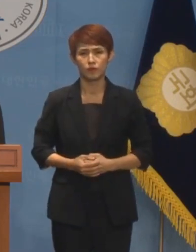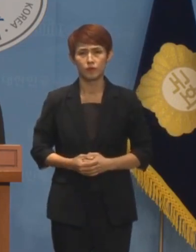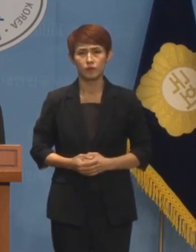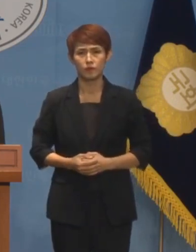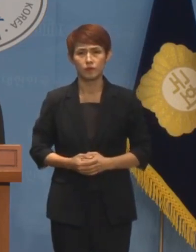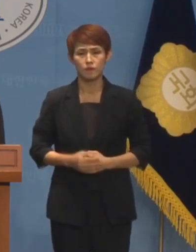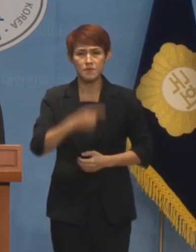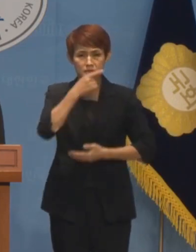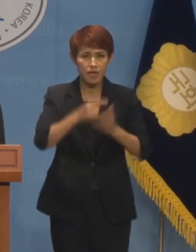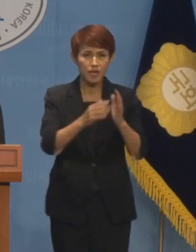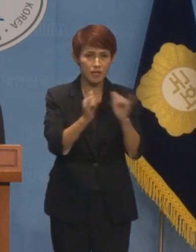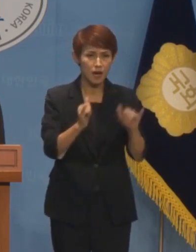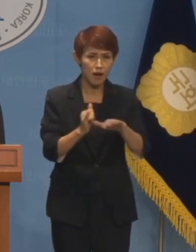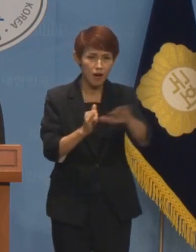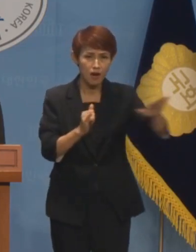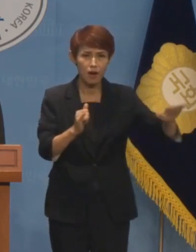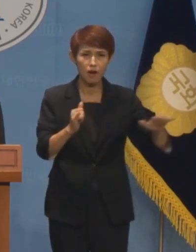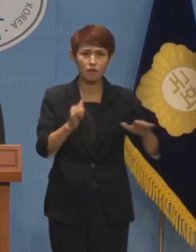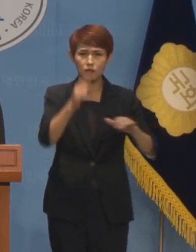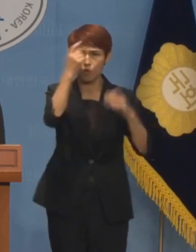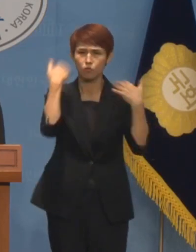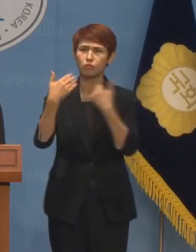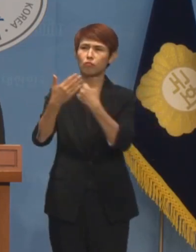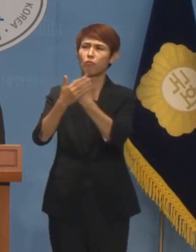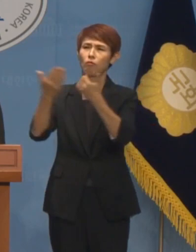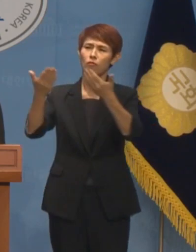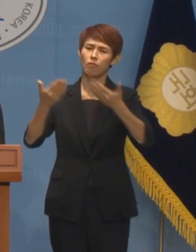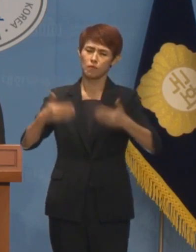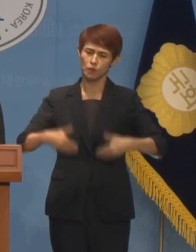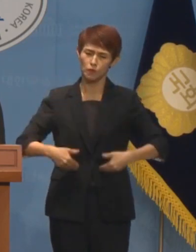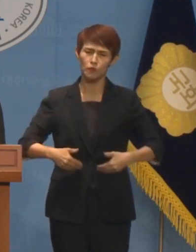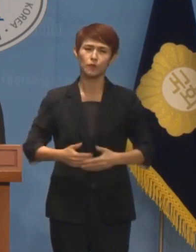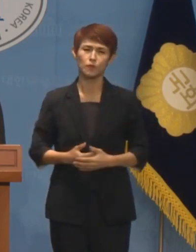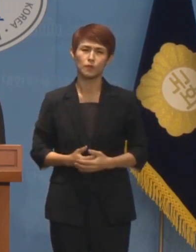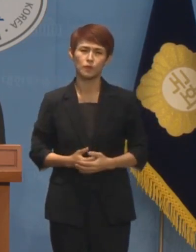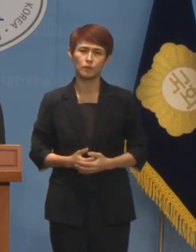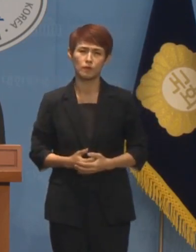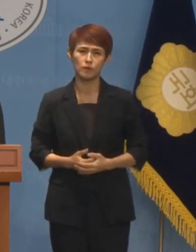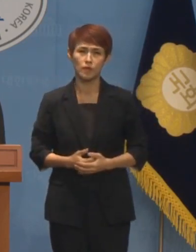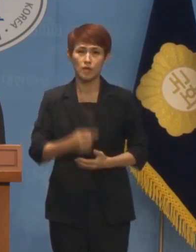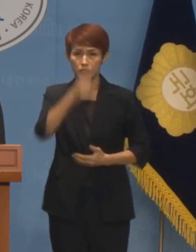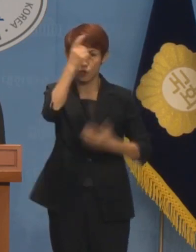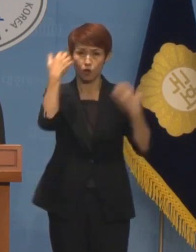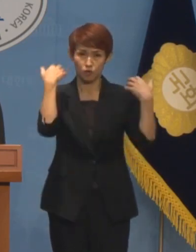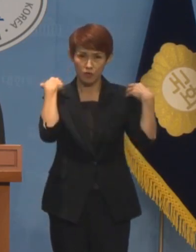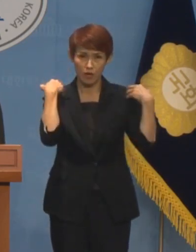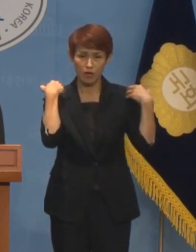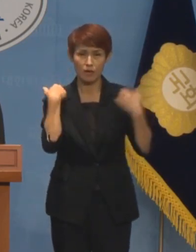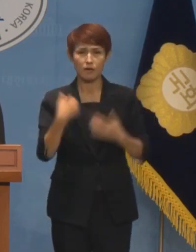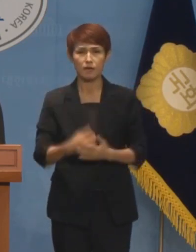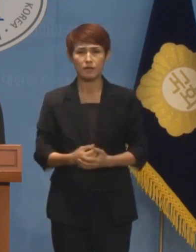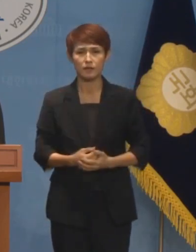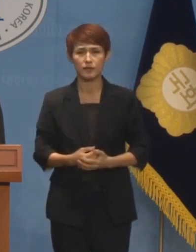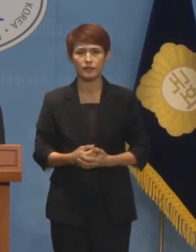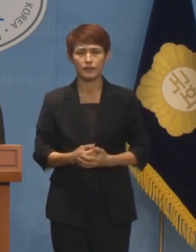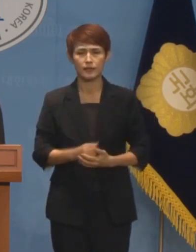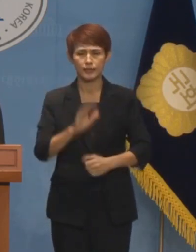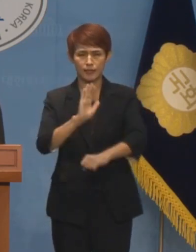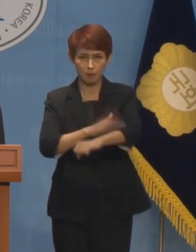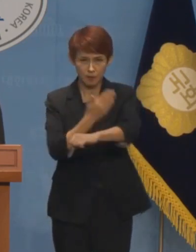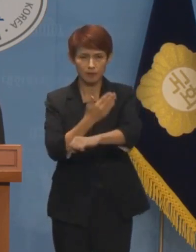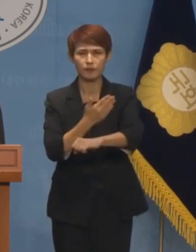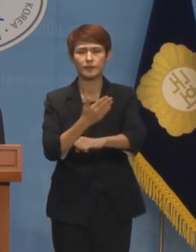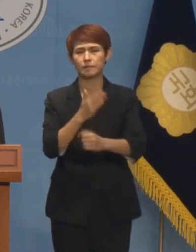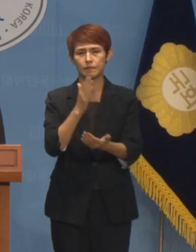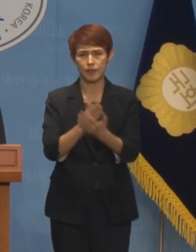아직도 피해자들은 국가의 도움이 절박합니다. 정부가 공범이 되지 않도록 책임을